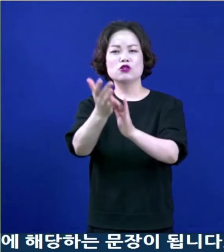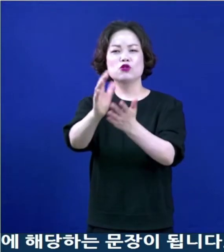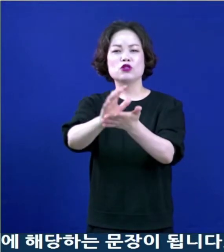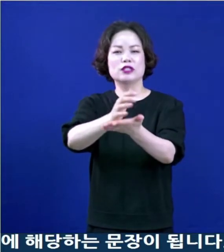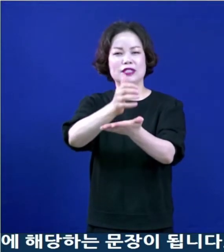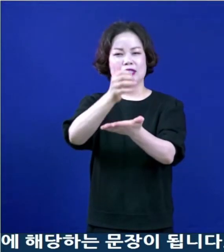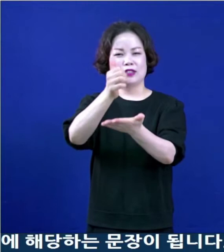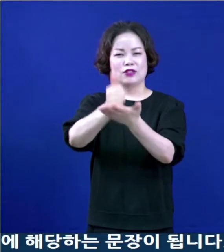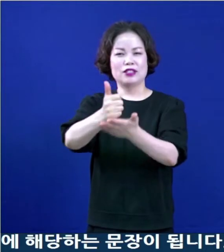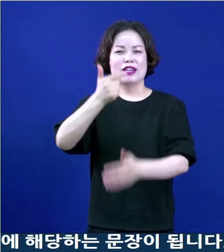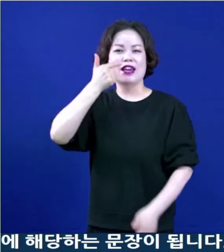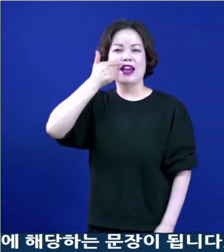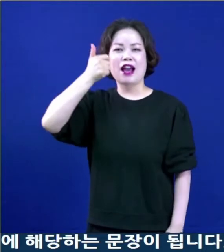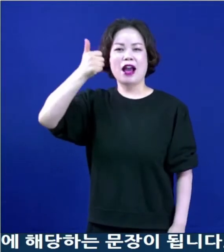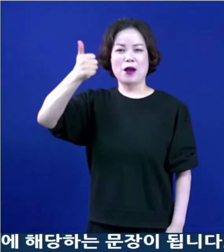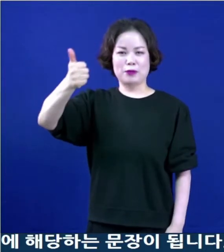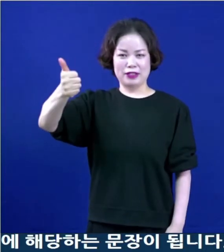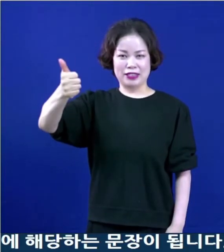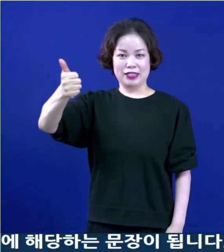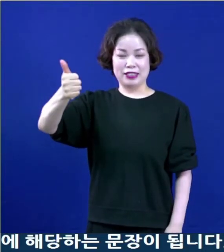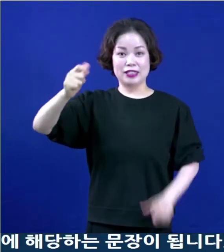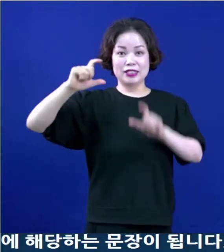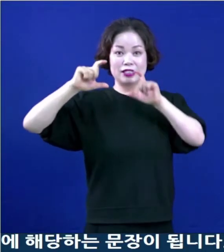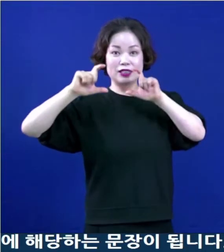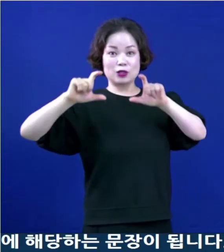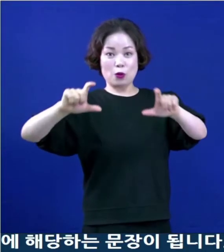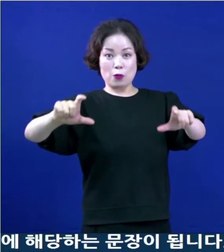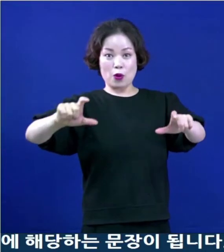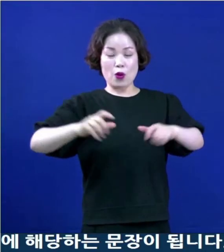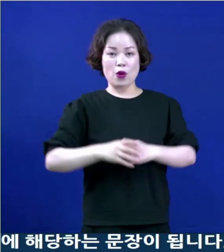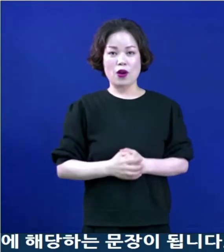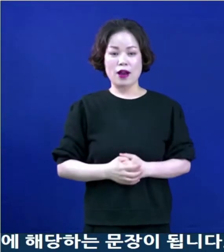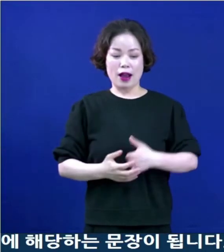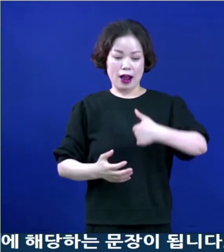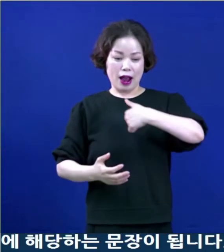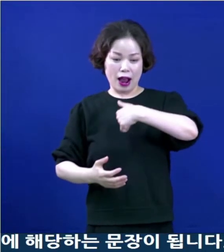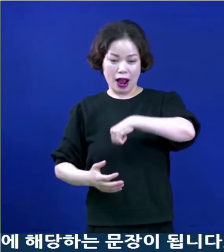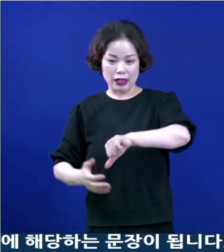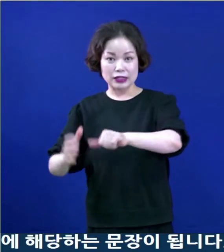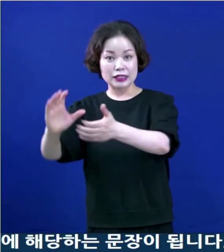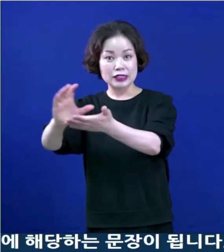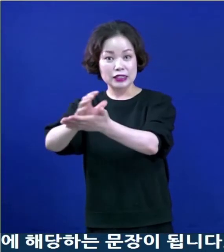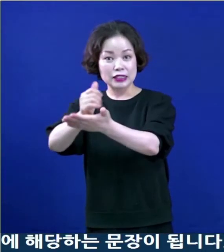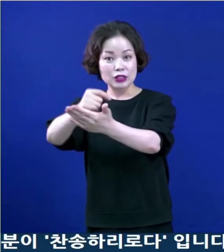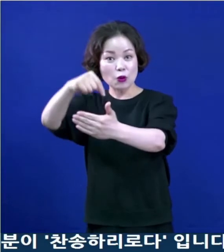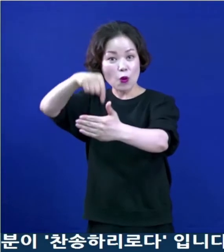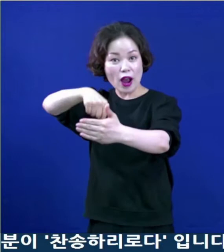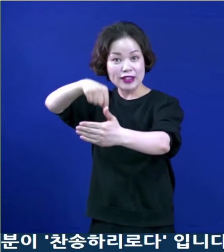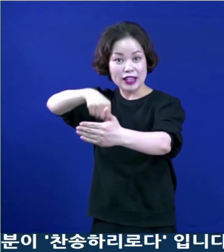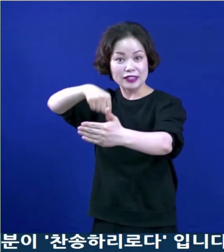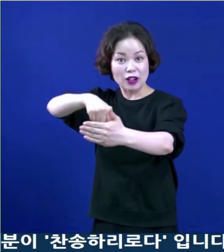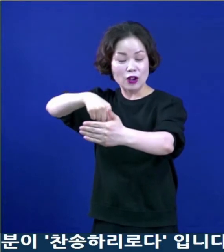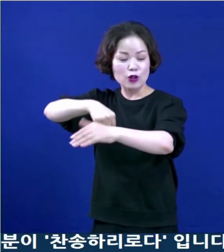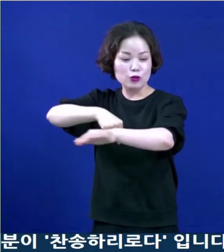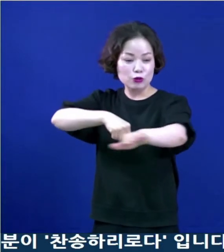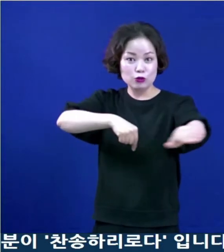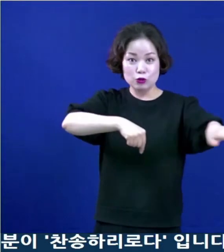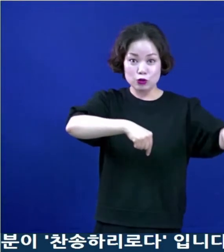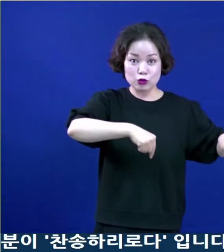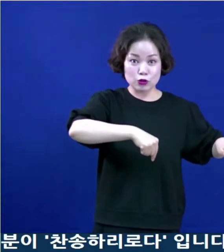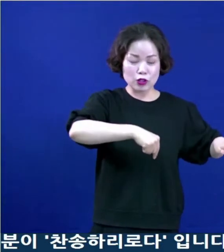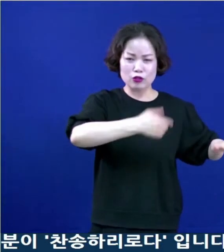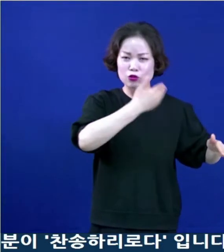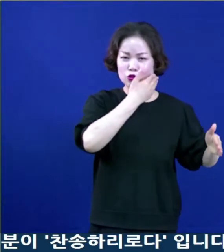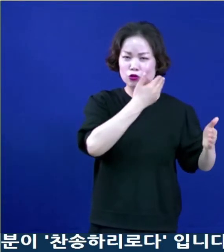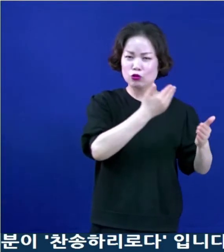그리스도의 아버지라고 선포하고요, 아들이신 그리스도 안에서 우리들에게